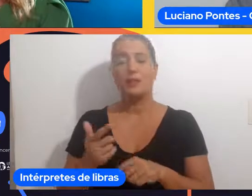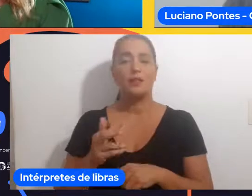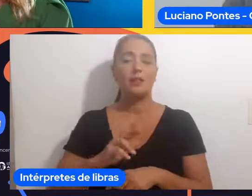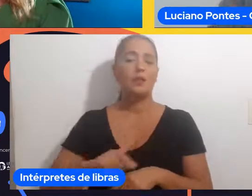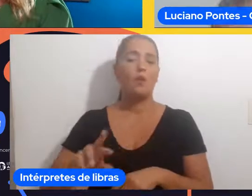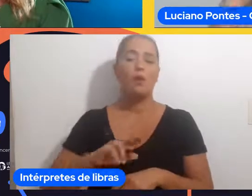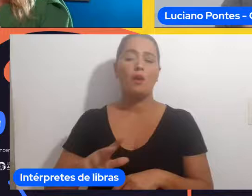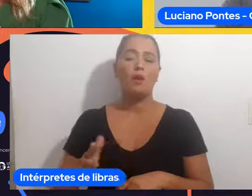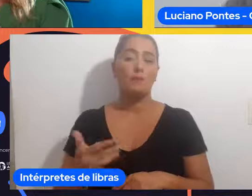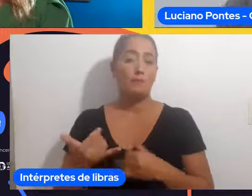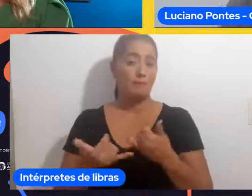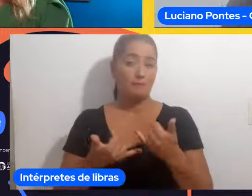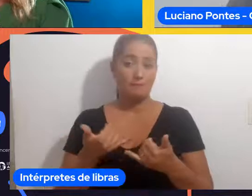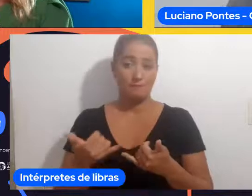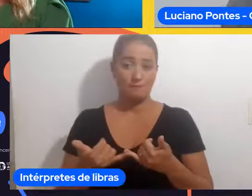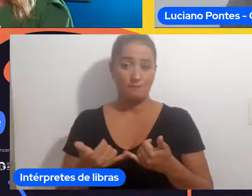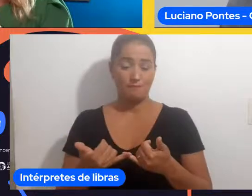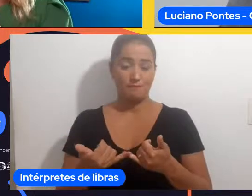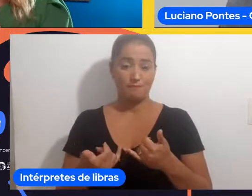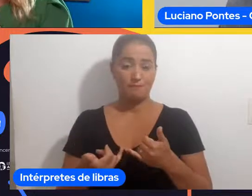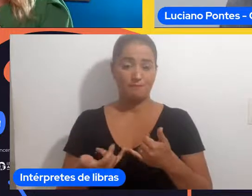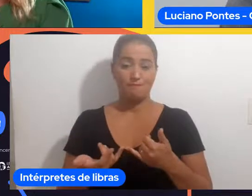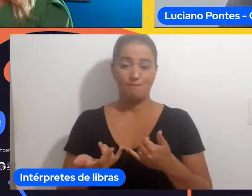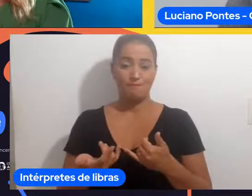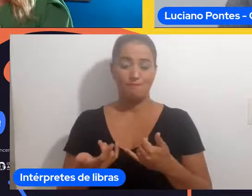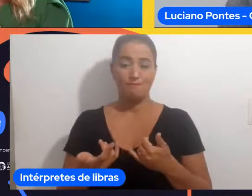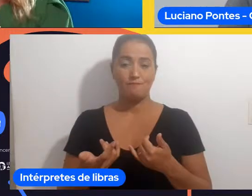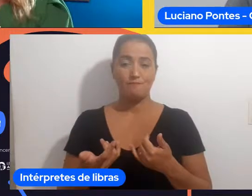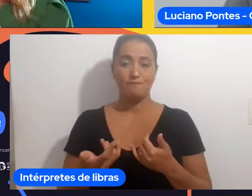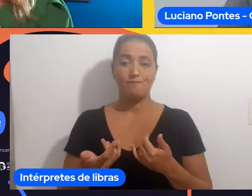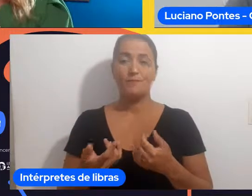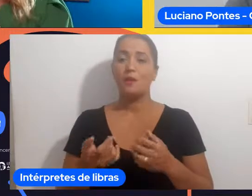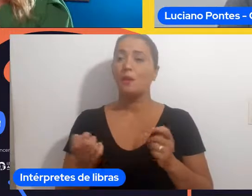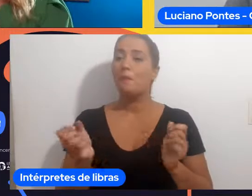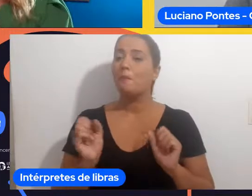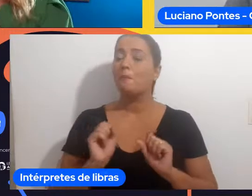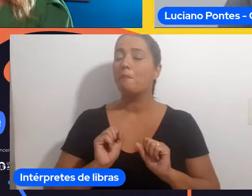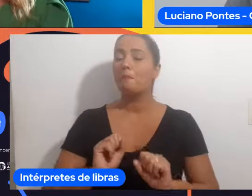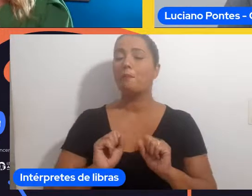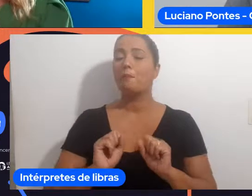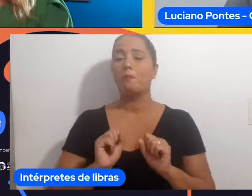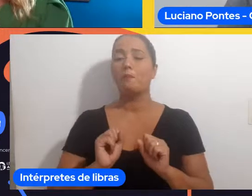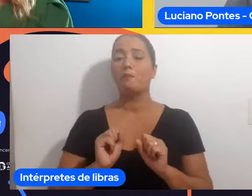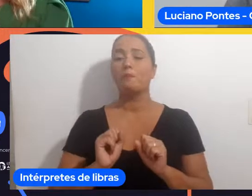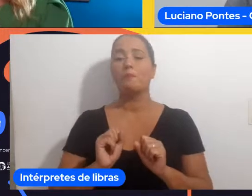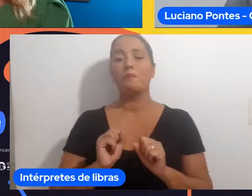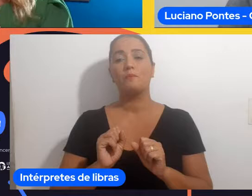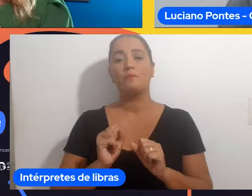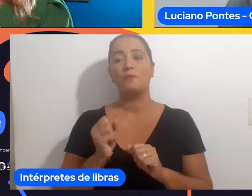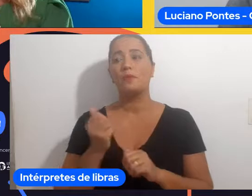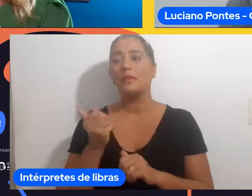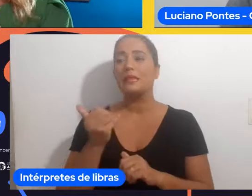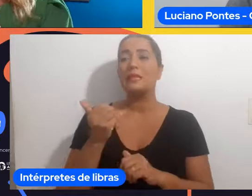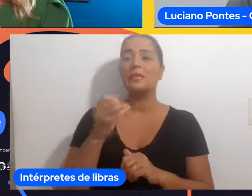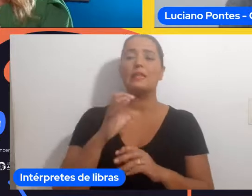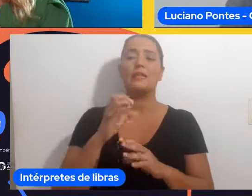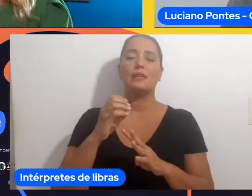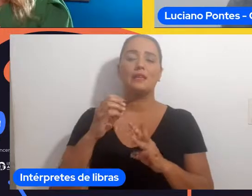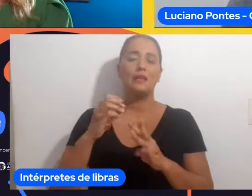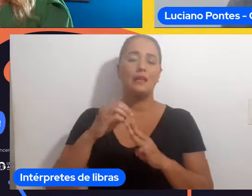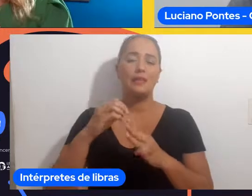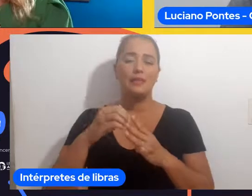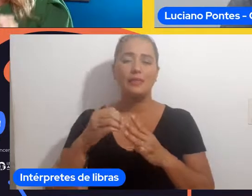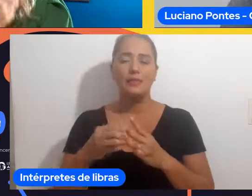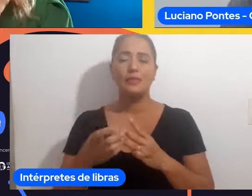não é um brinquedo instagramável, né? Não é um brinquedo que pode ganhar um stories ou um feed nas redes sociais das pessoas